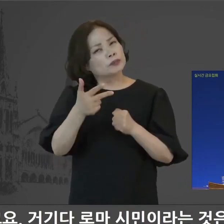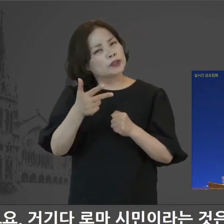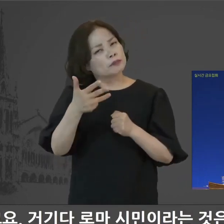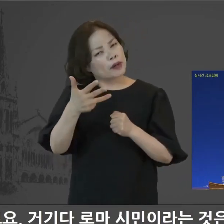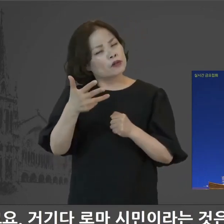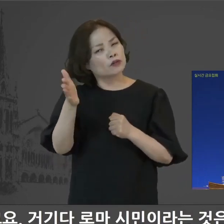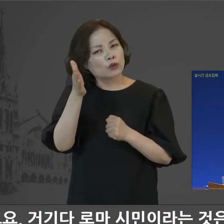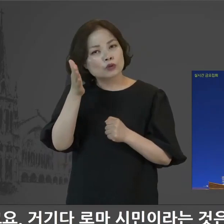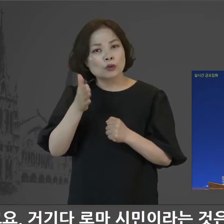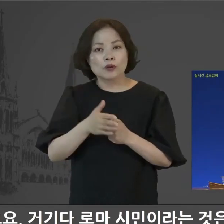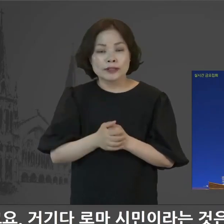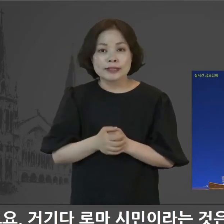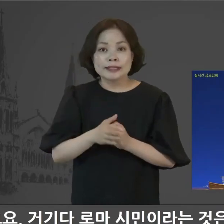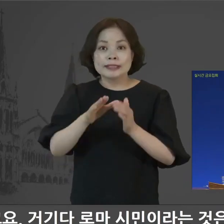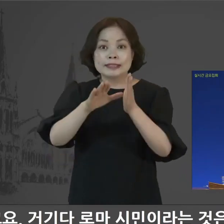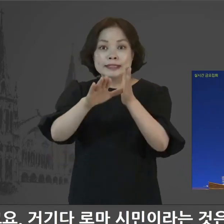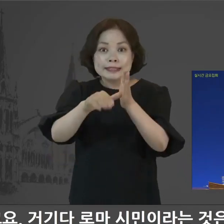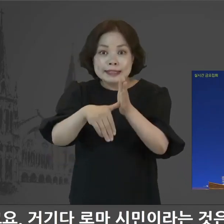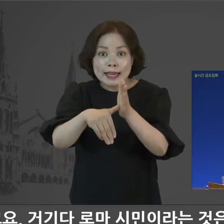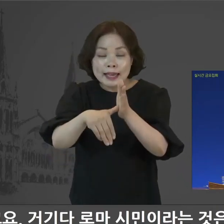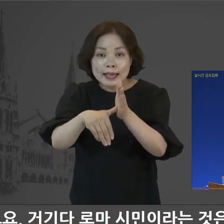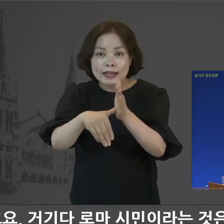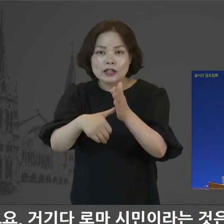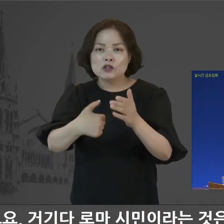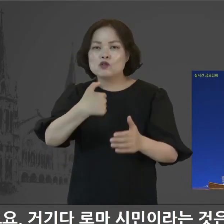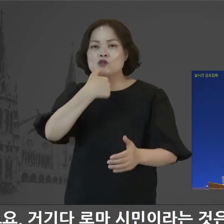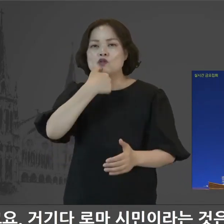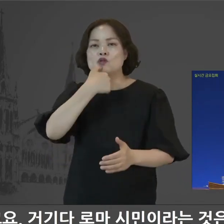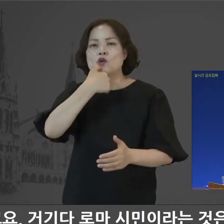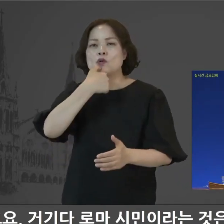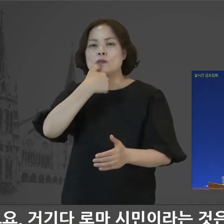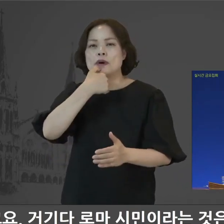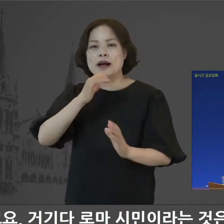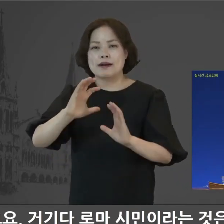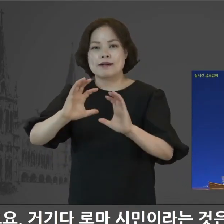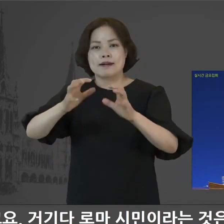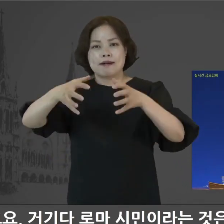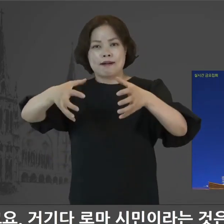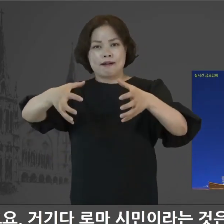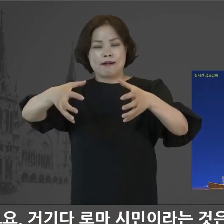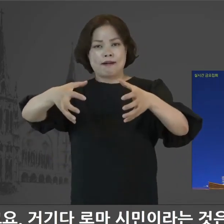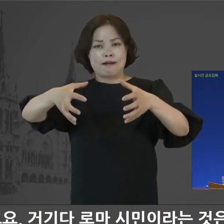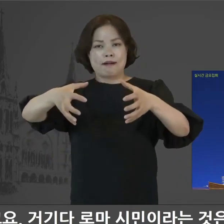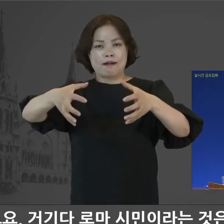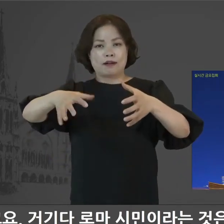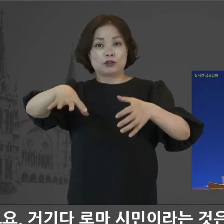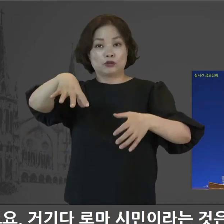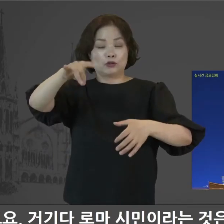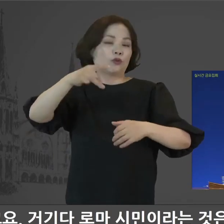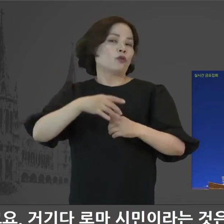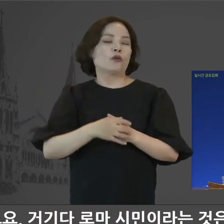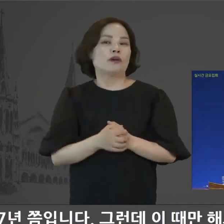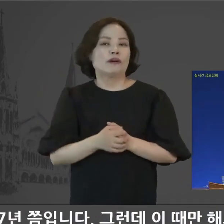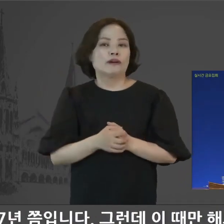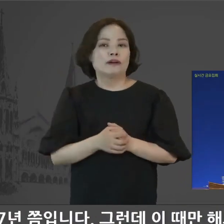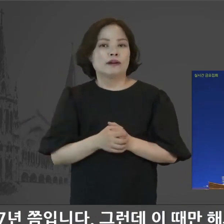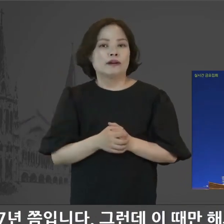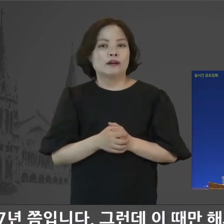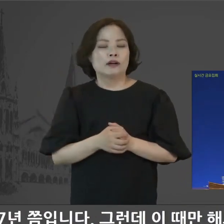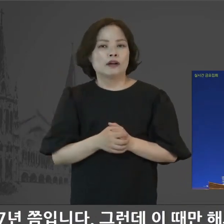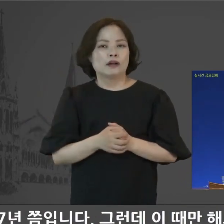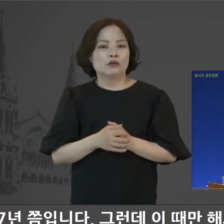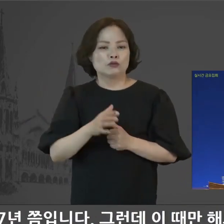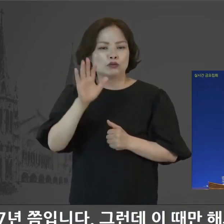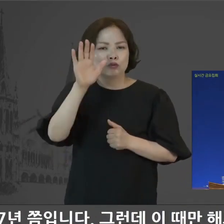8년경. 그러면 이때만 해도 로마 이 제국은 초기입니다. 초기예요.